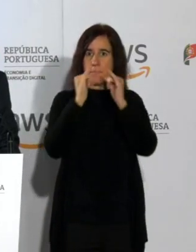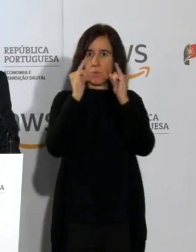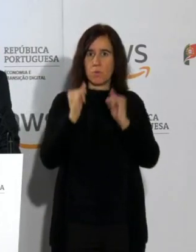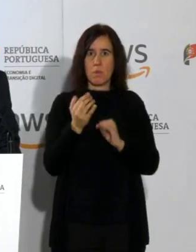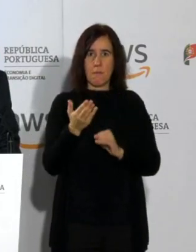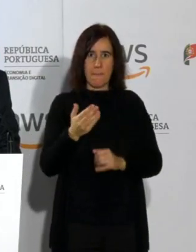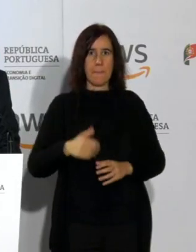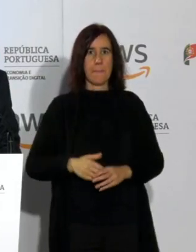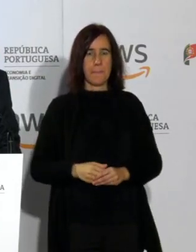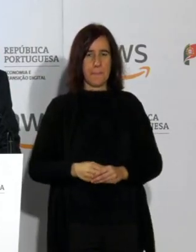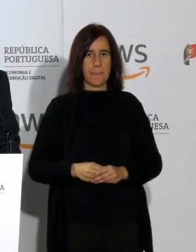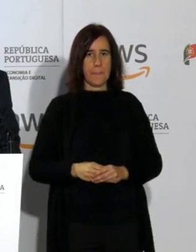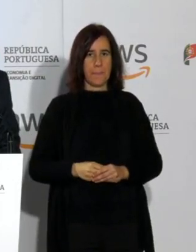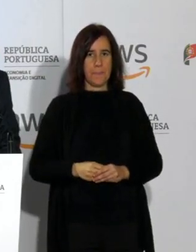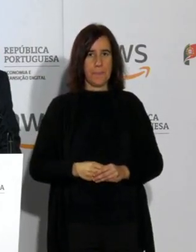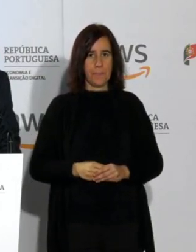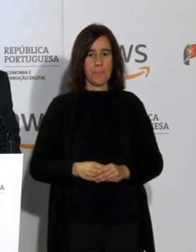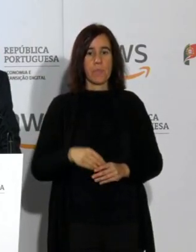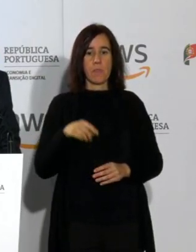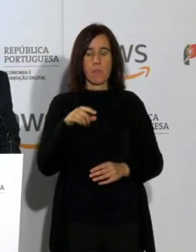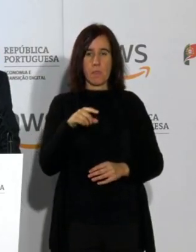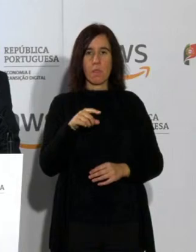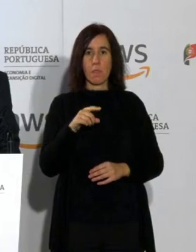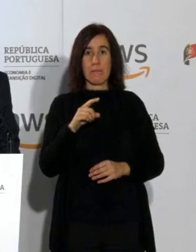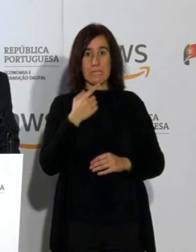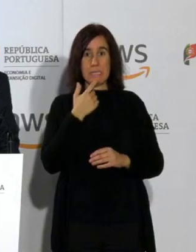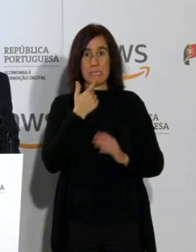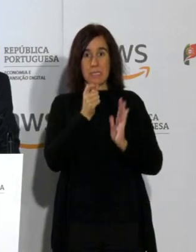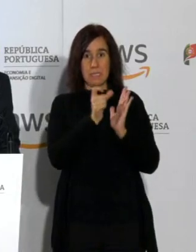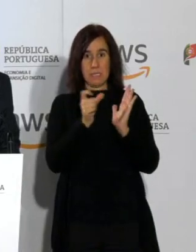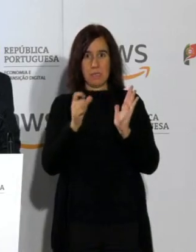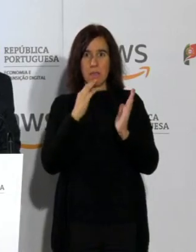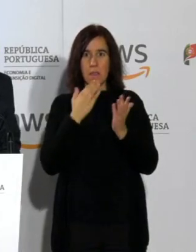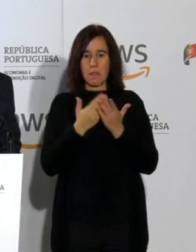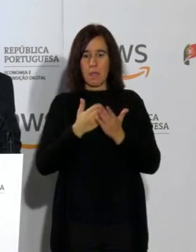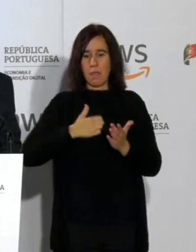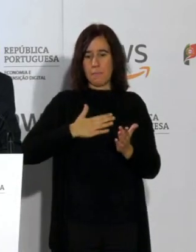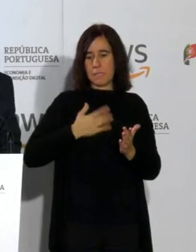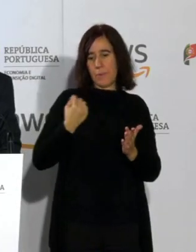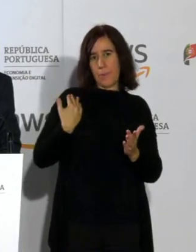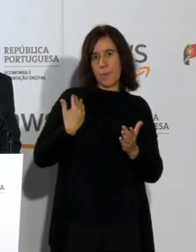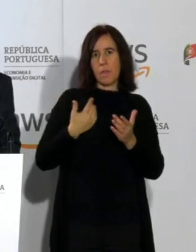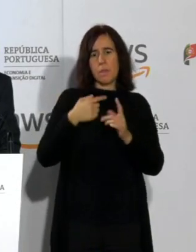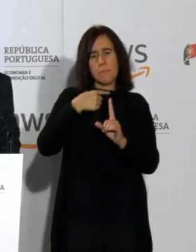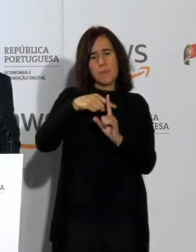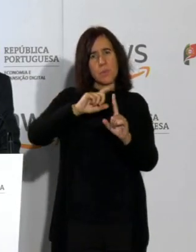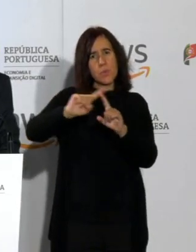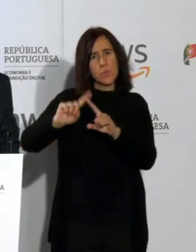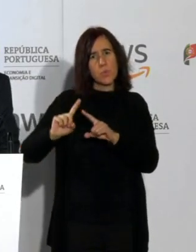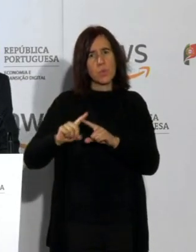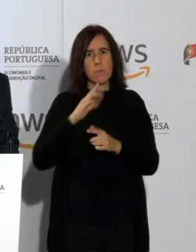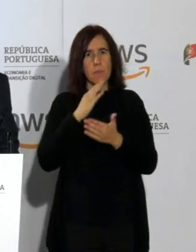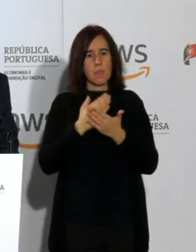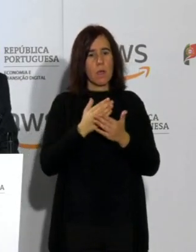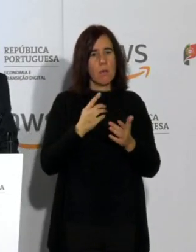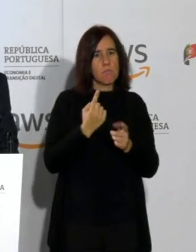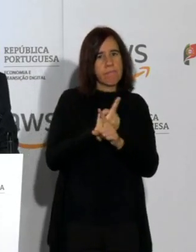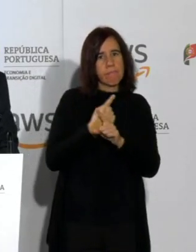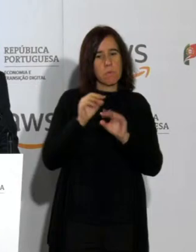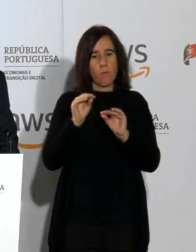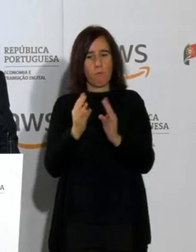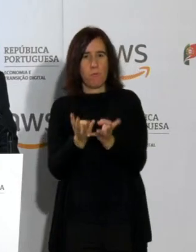internacionalmente. O AWS Activate fornece à startup um conjunto de benefícios, incluindo créditos adicionais, suporte técnico,